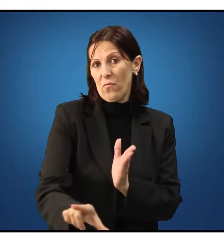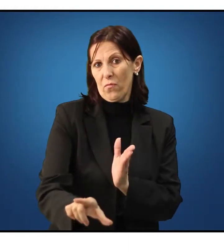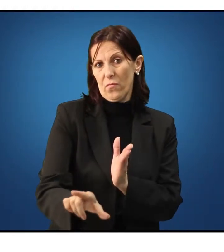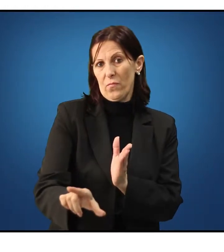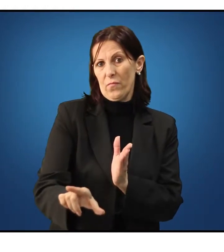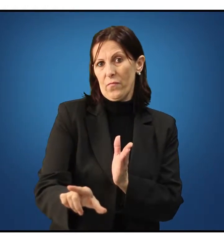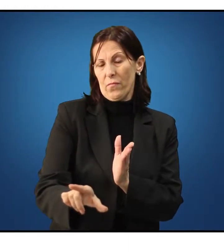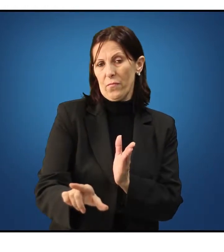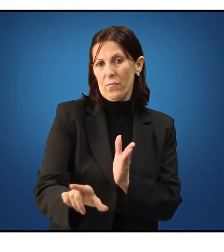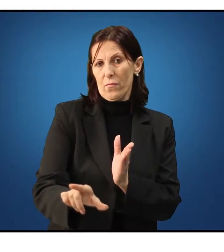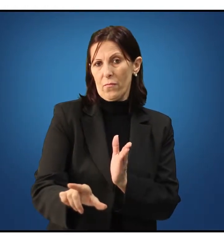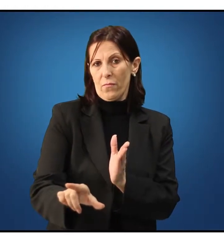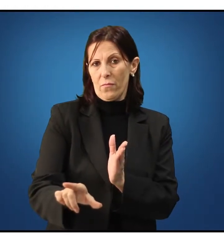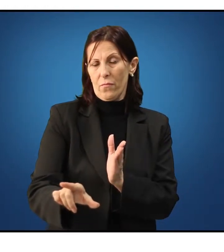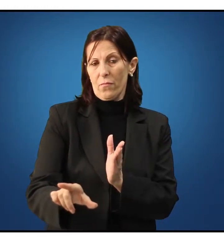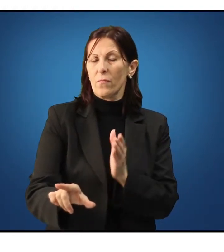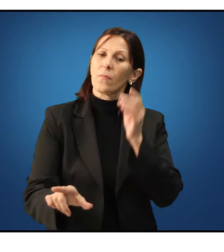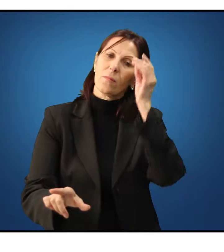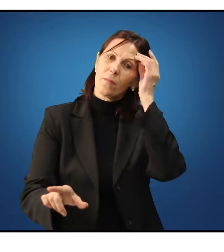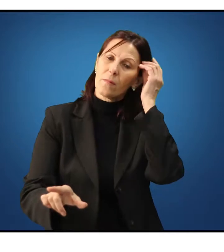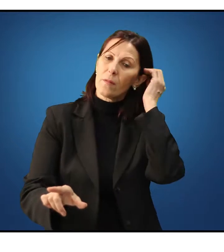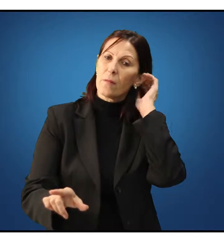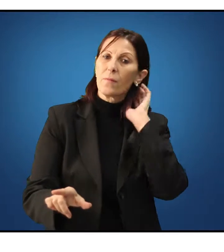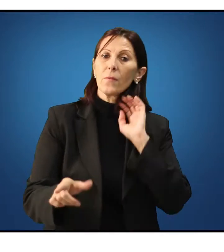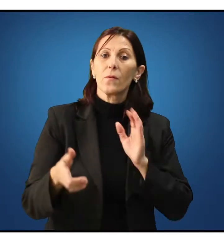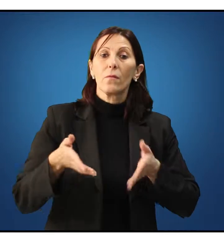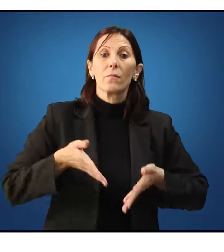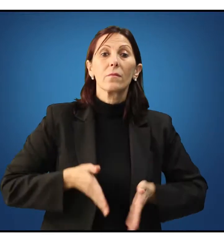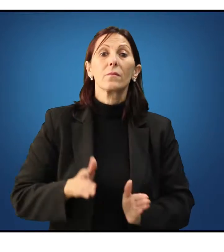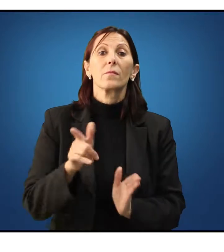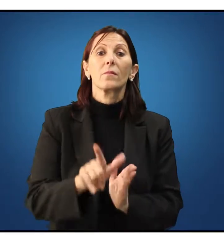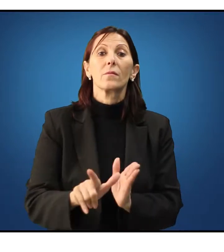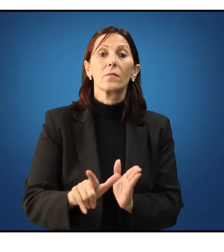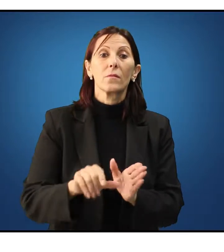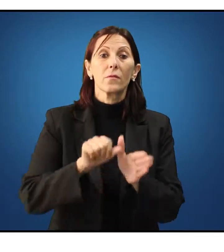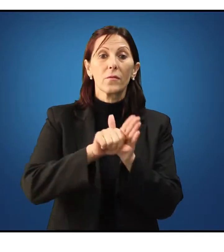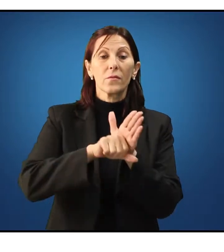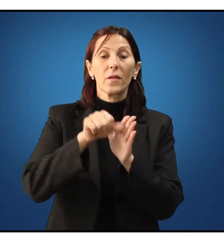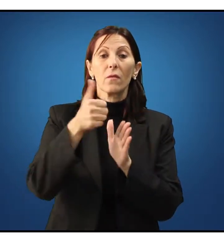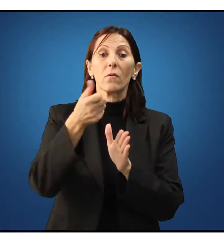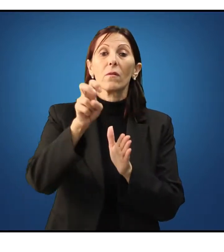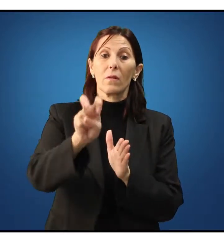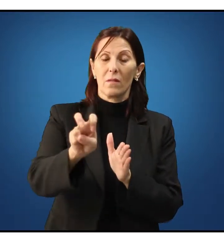Certamente vocês já ouviram falar do Renascimento no século XV.